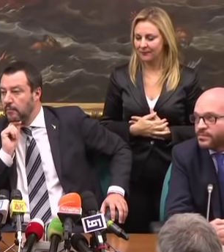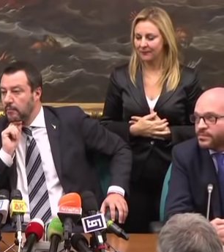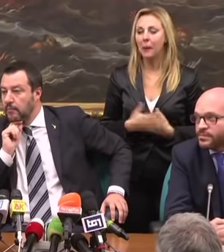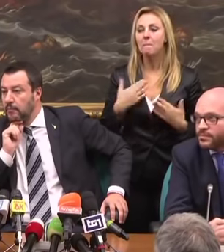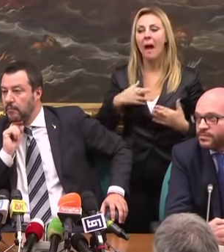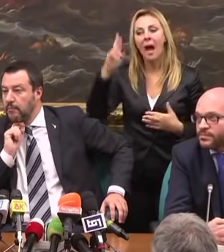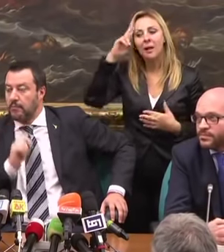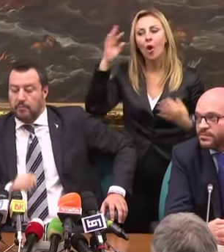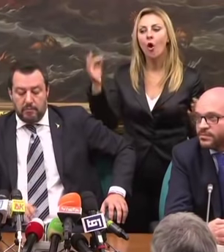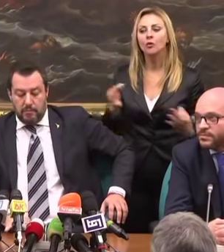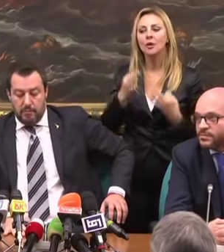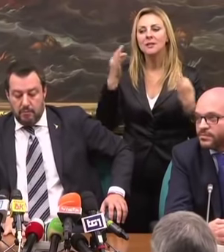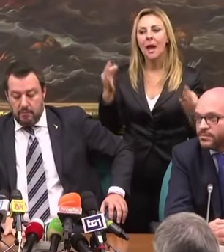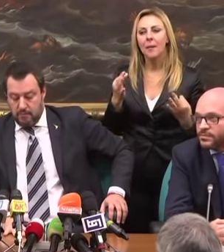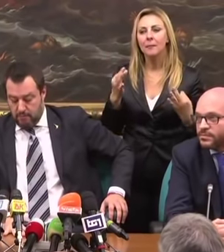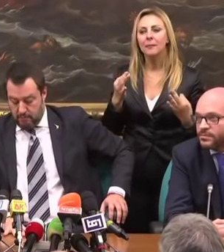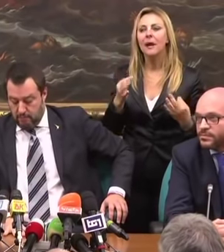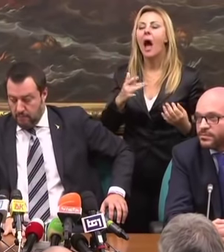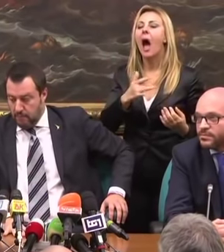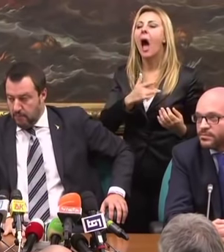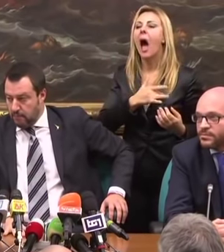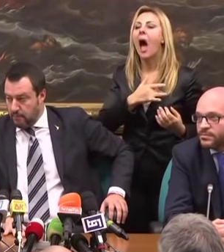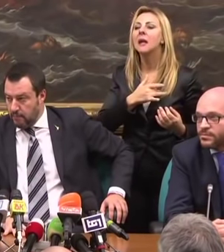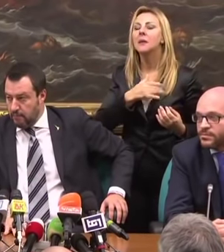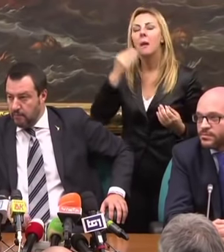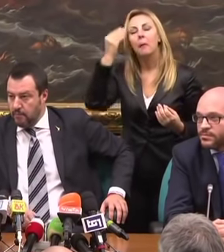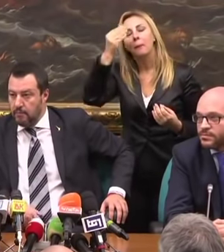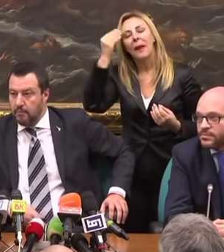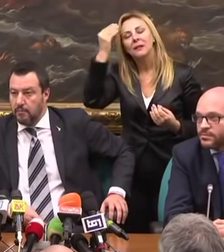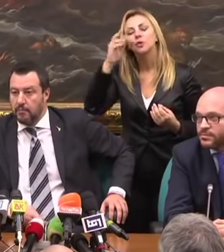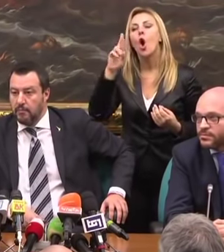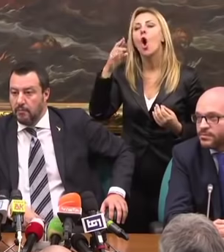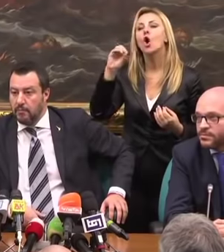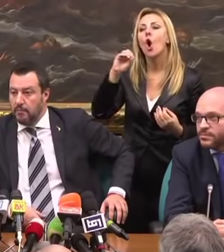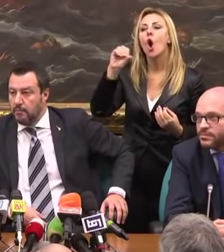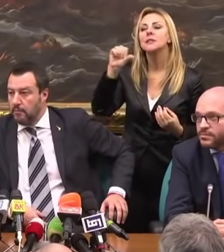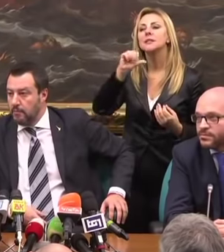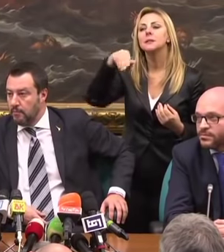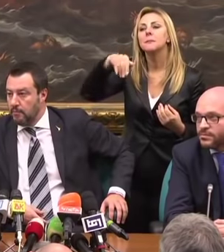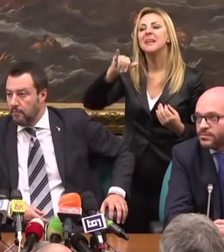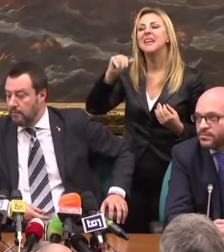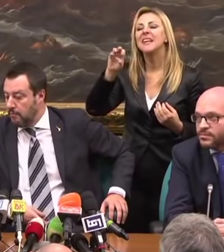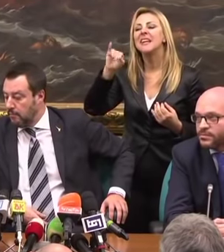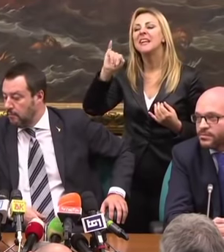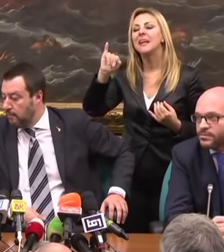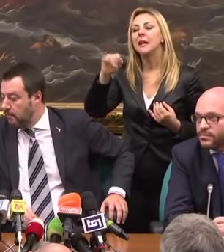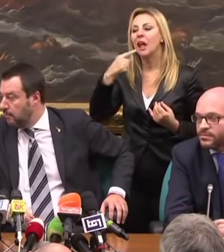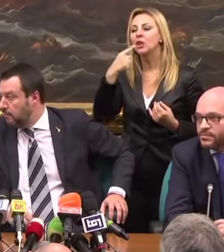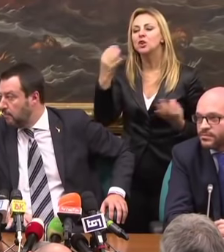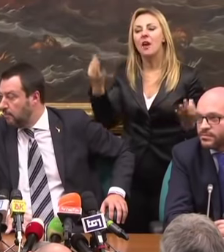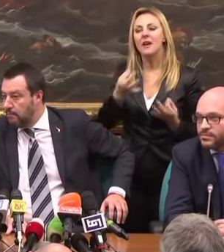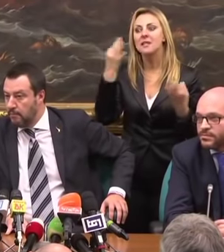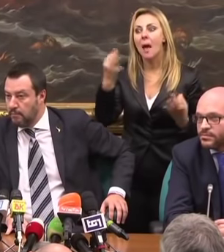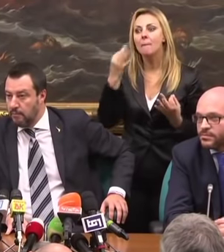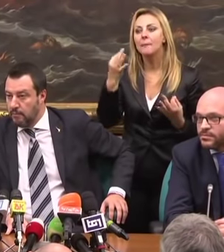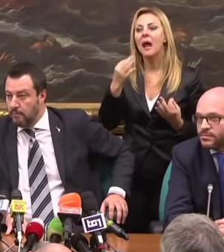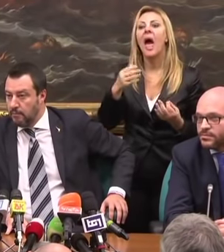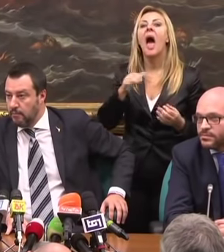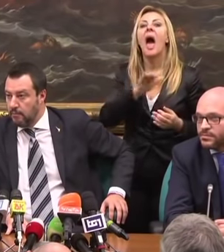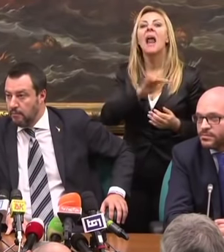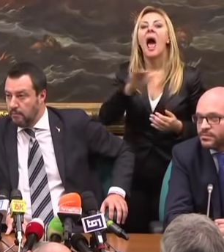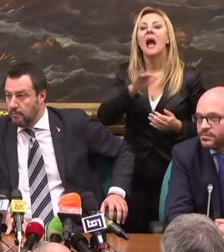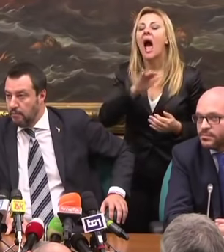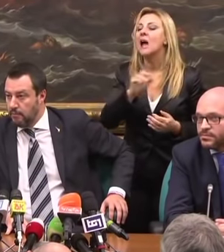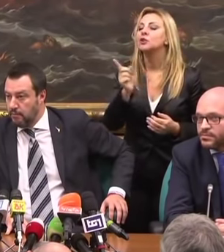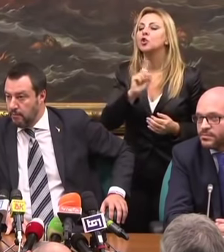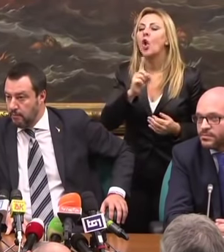ma ricordo sempre poi quello che anima, penso, che diceva Rosmini, no? Che diceva che i nostri ragazzi non hanno il diritto, ma sono